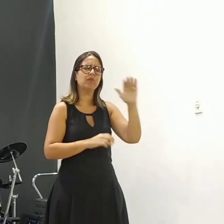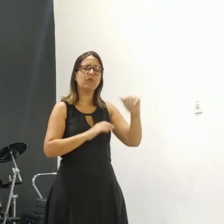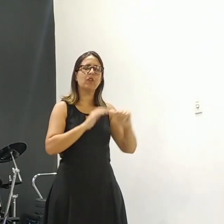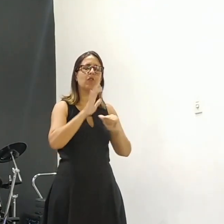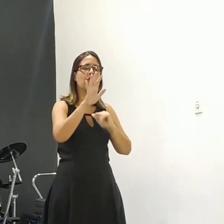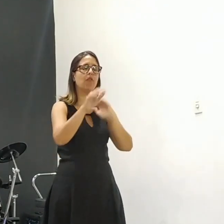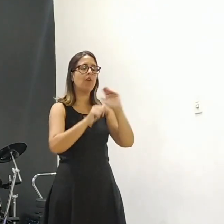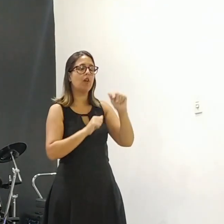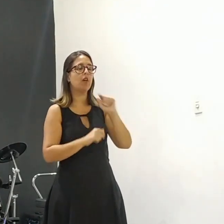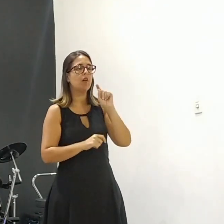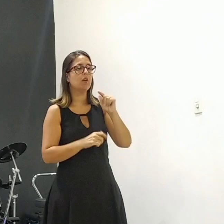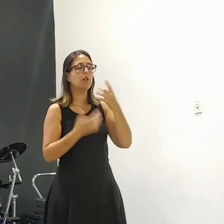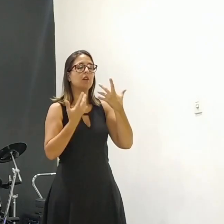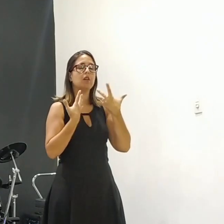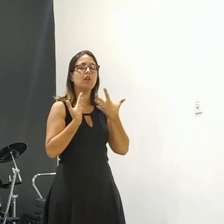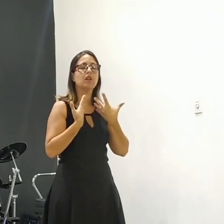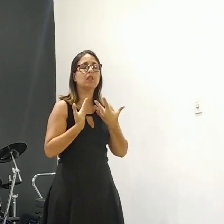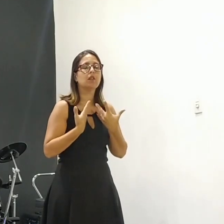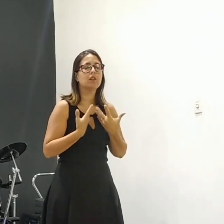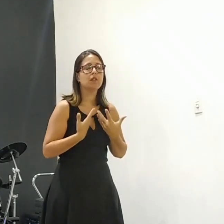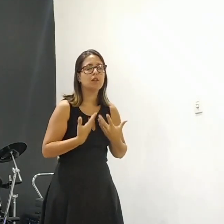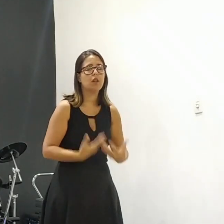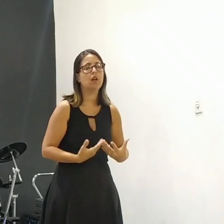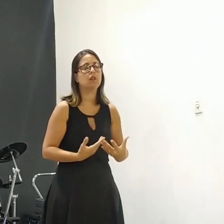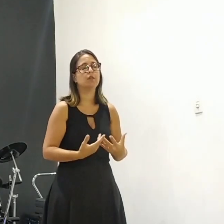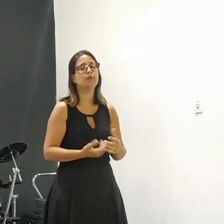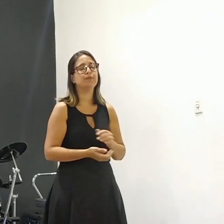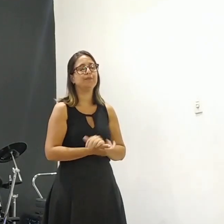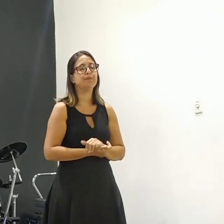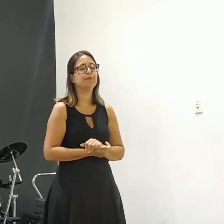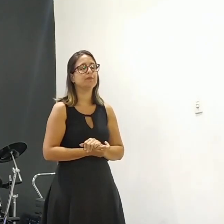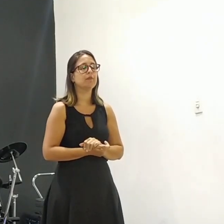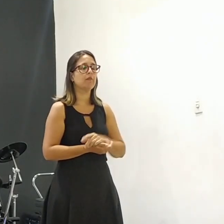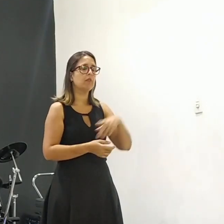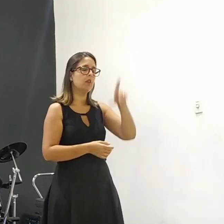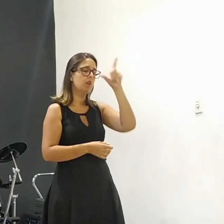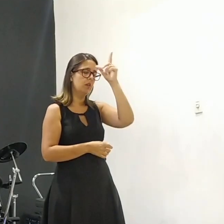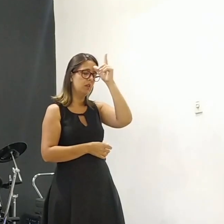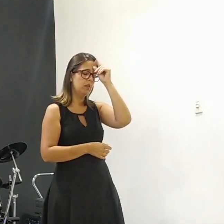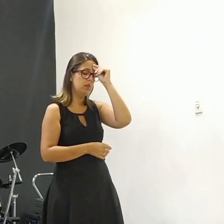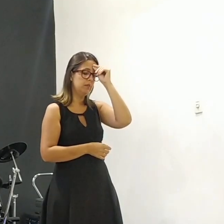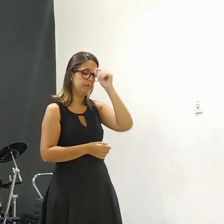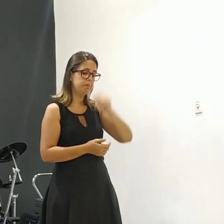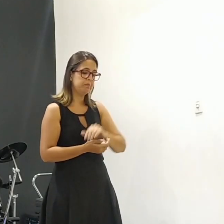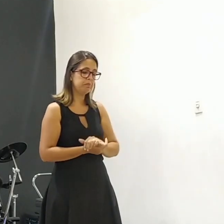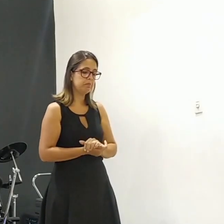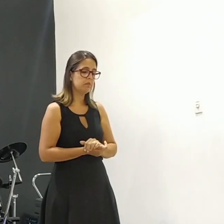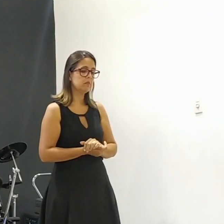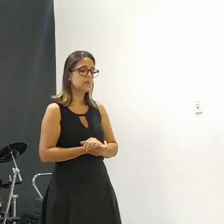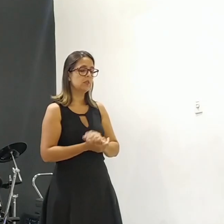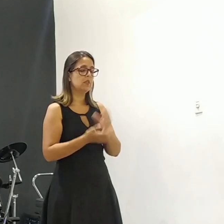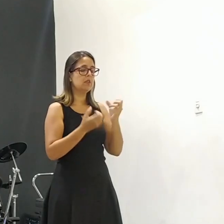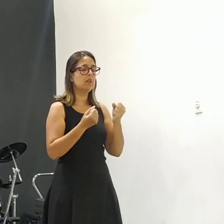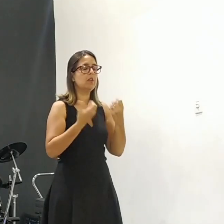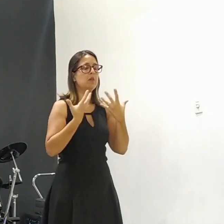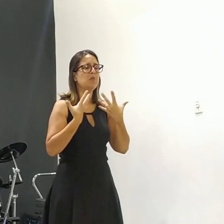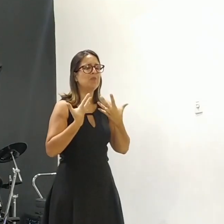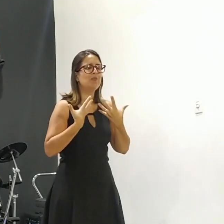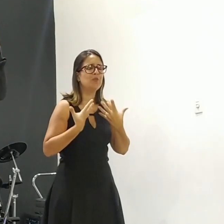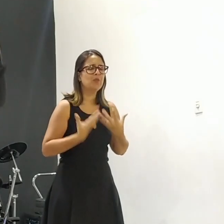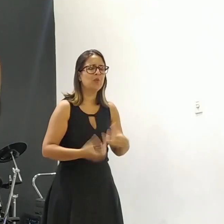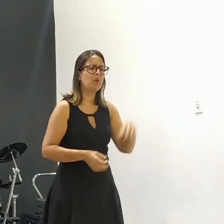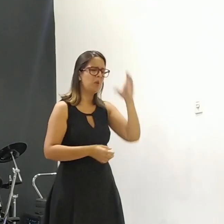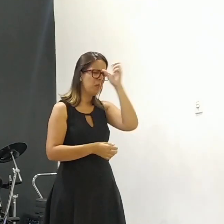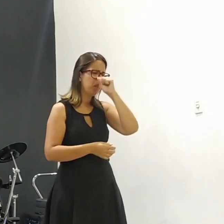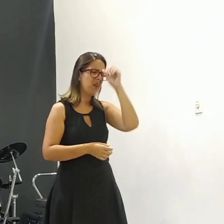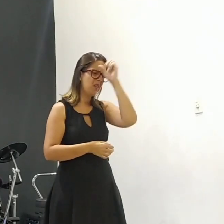mim, você que está cansado, sobrecarregado, e eu vos aliviarei. Tomai sobre vós o meu jugo, aprendei de mim